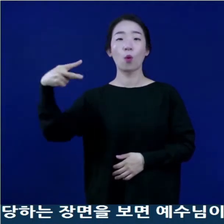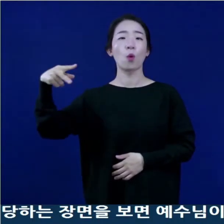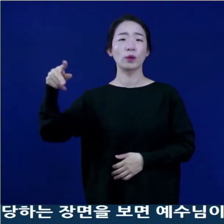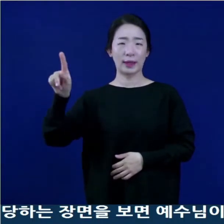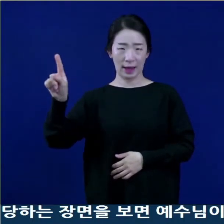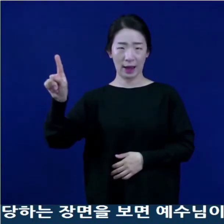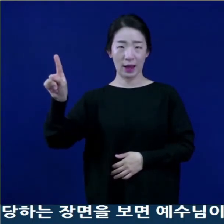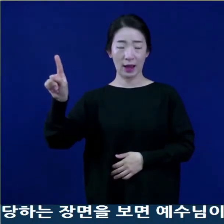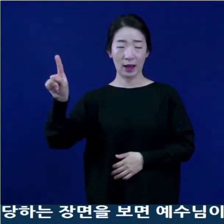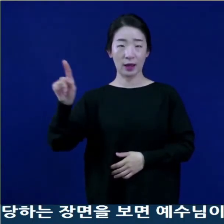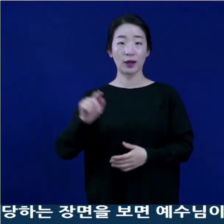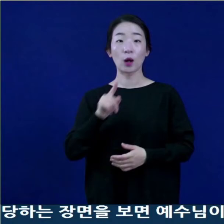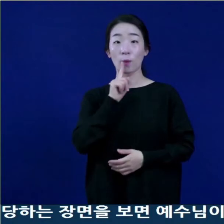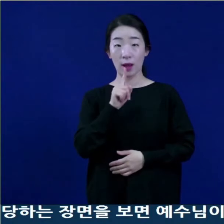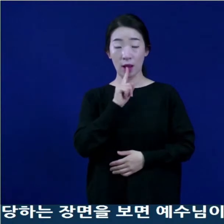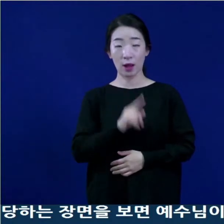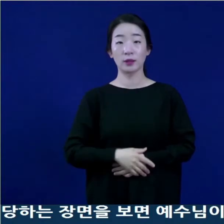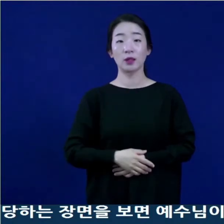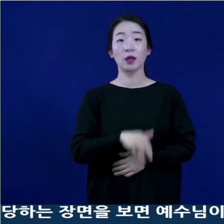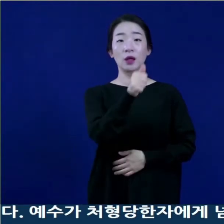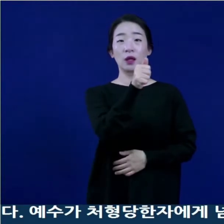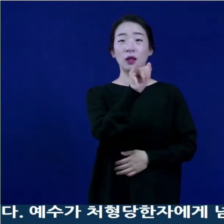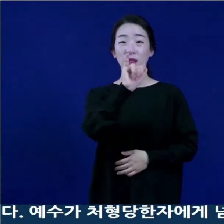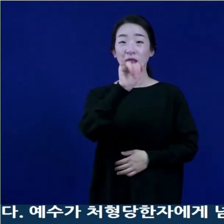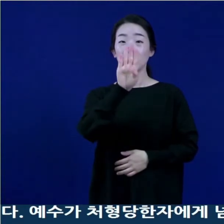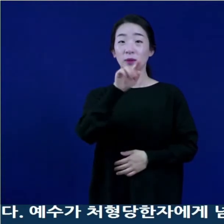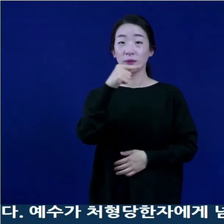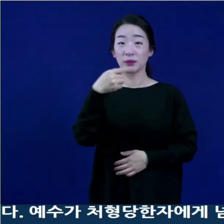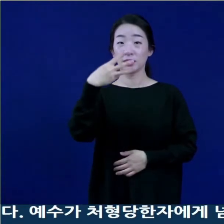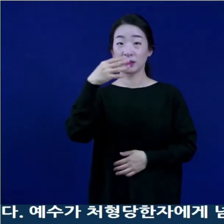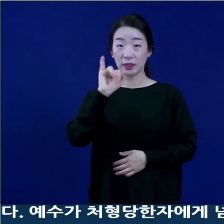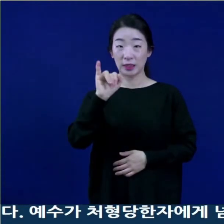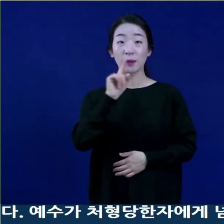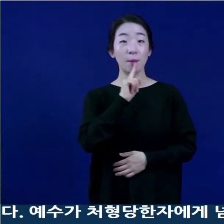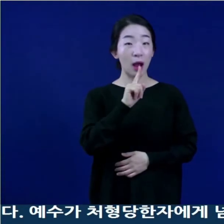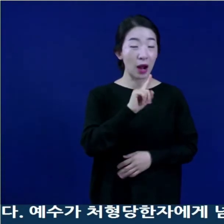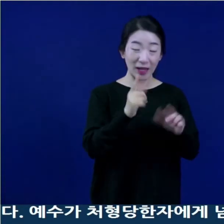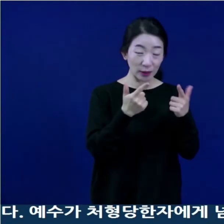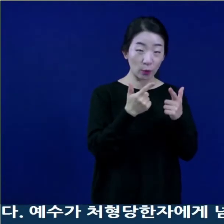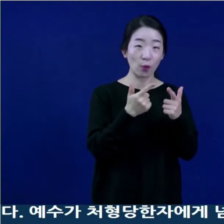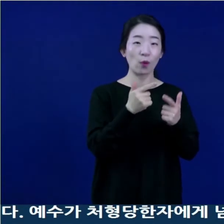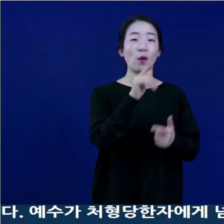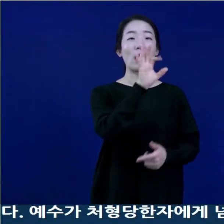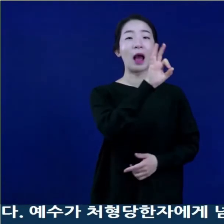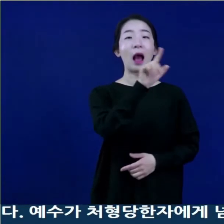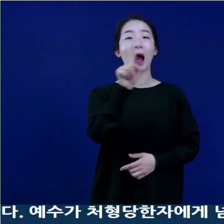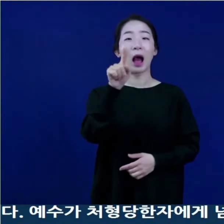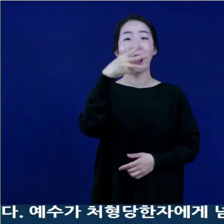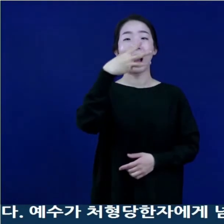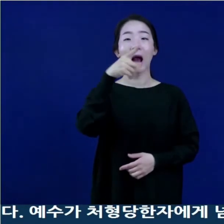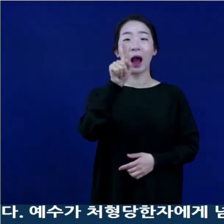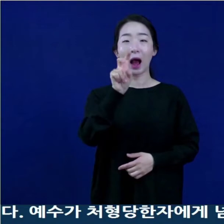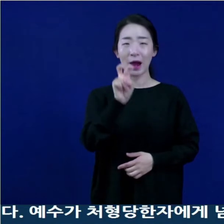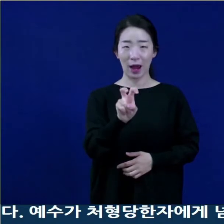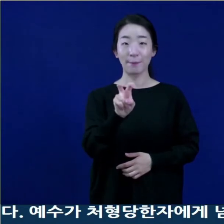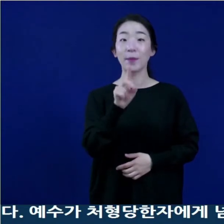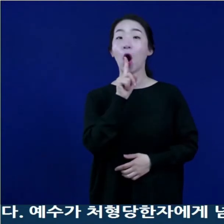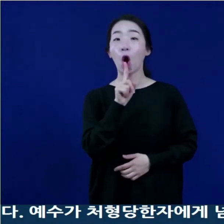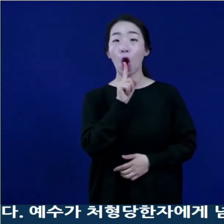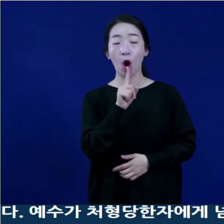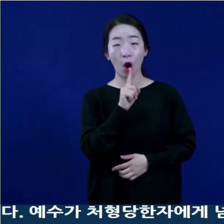이게 히브리 말이 아니라고 그럽니다. 히브리 말이 아니고 아람어라 그럽니다. 아람어라는